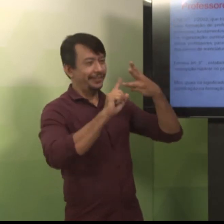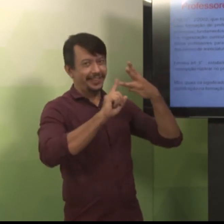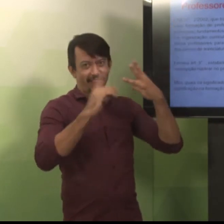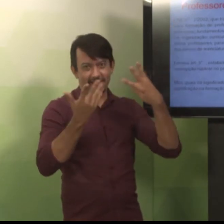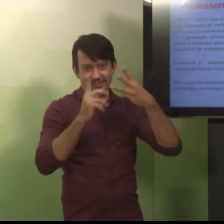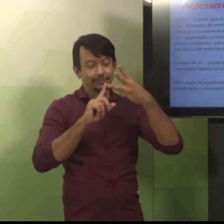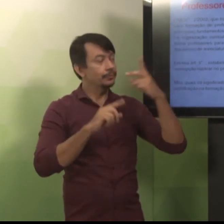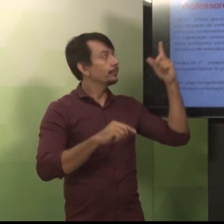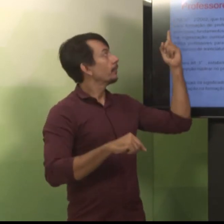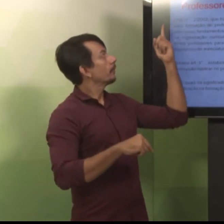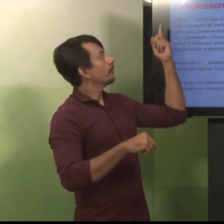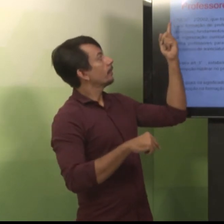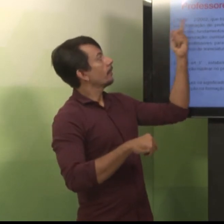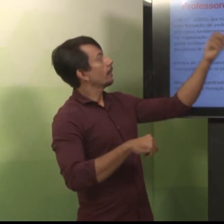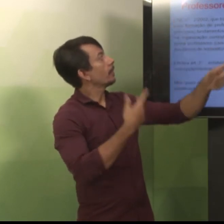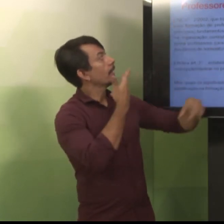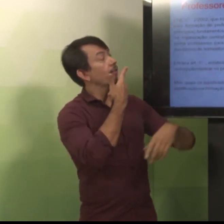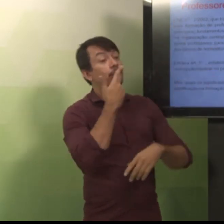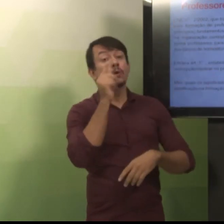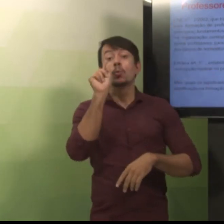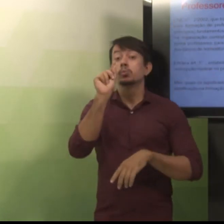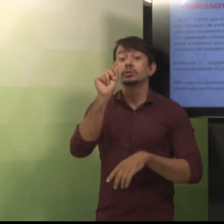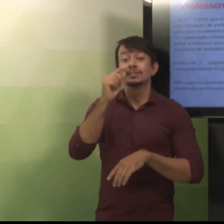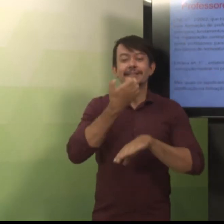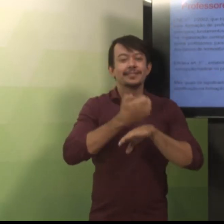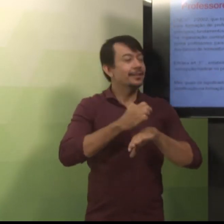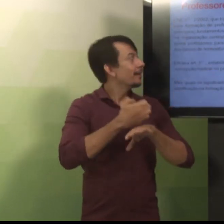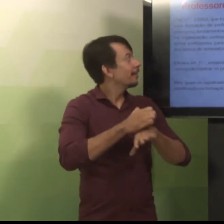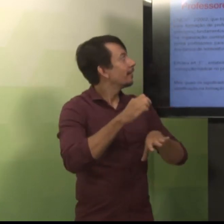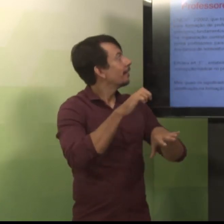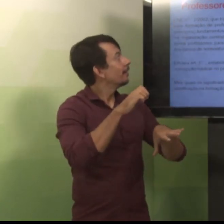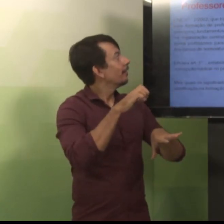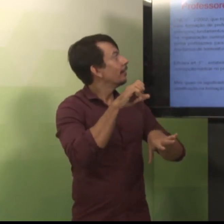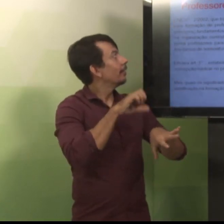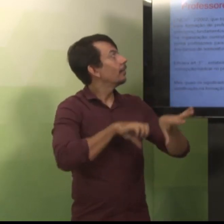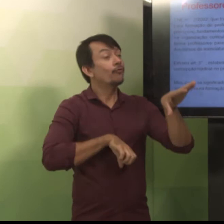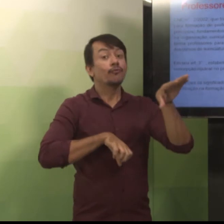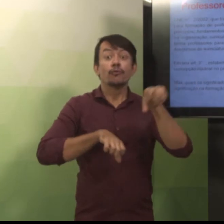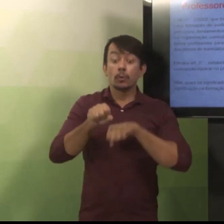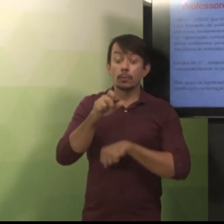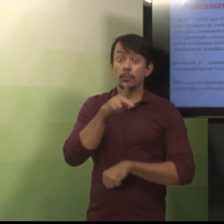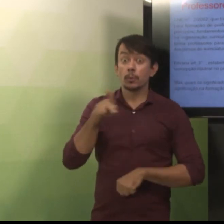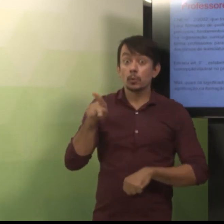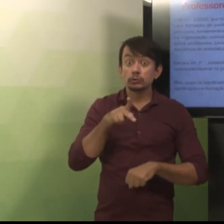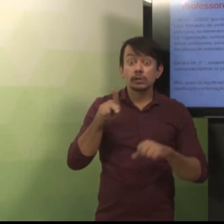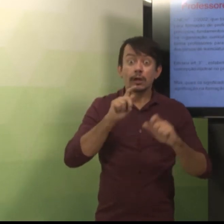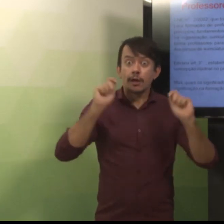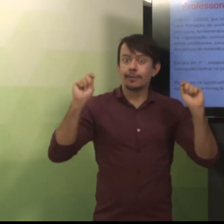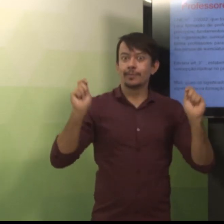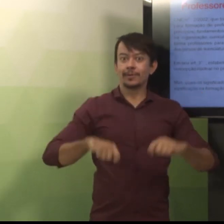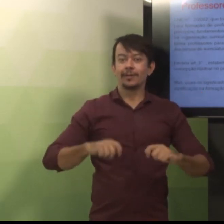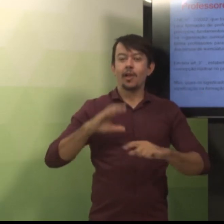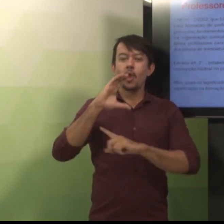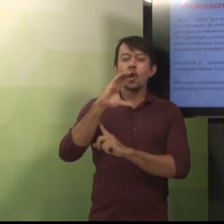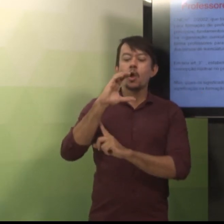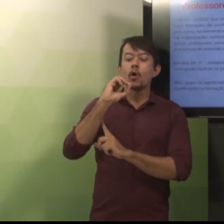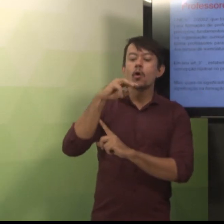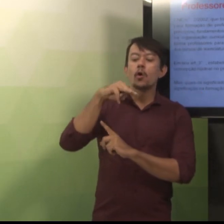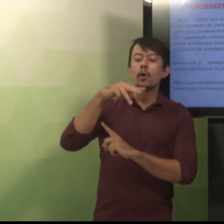Terceiro aspecto, o estágio para a formação de professores, por